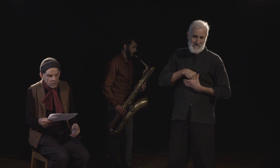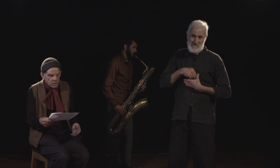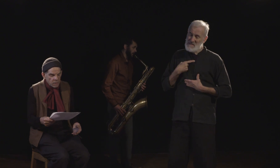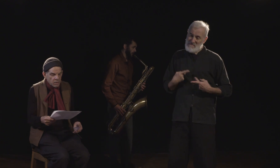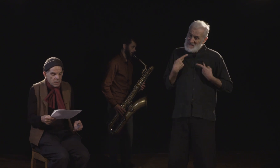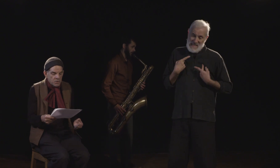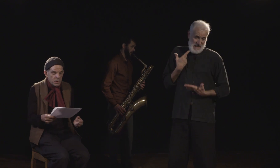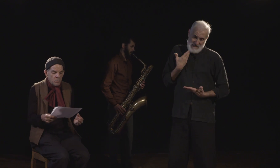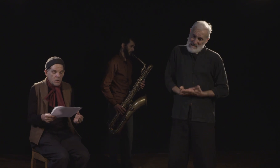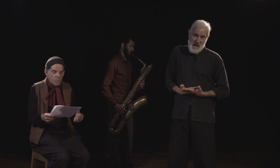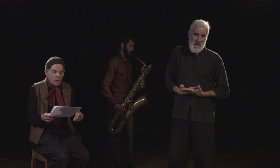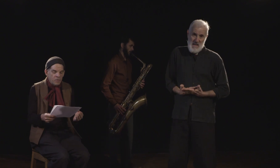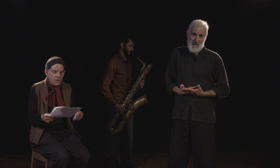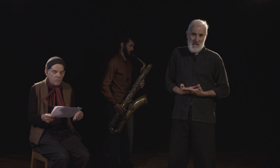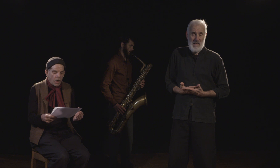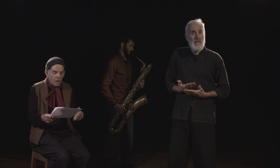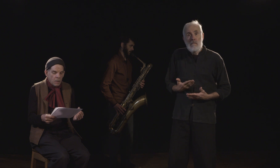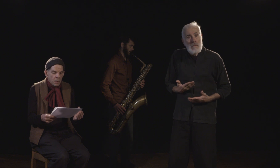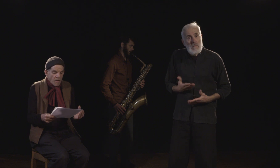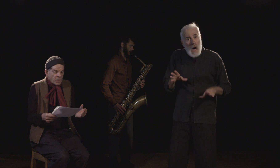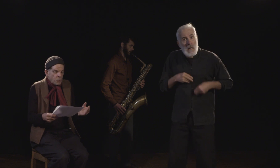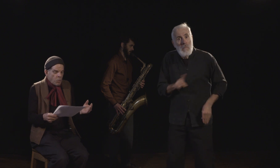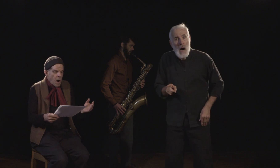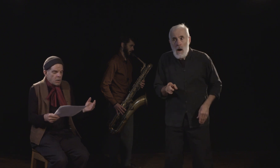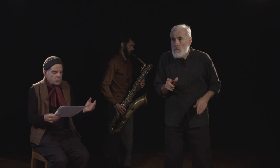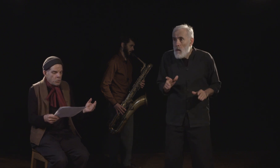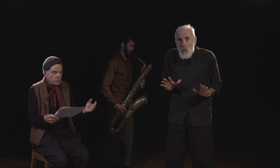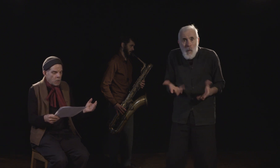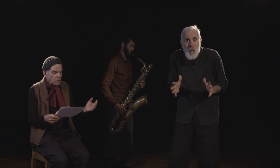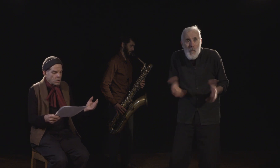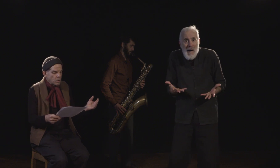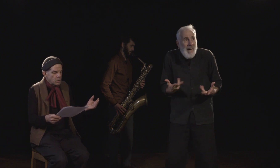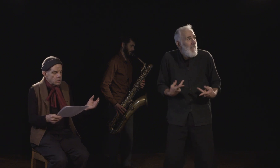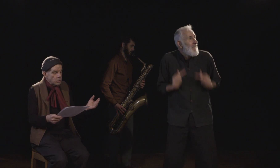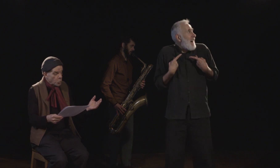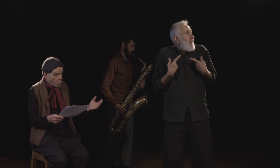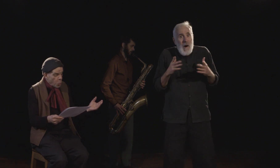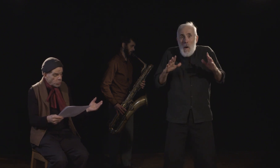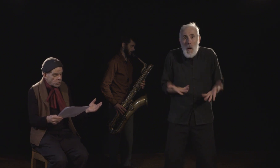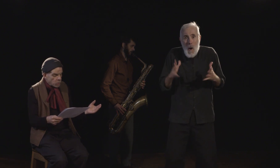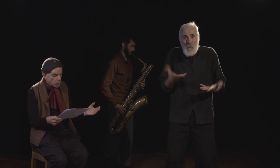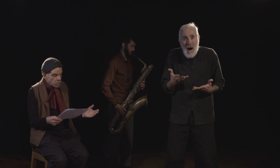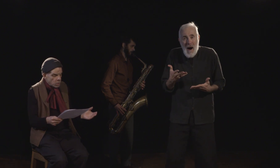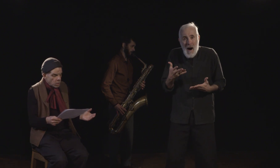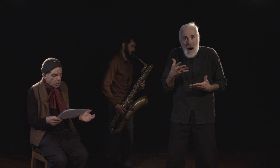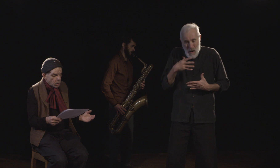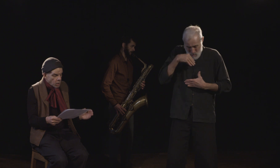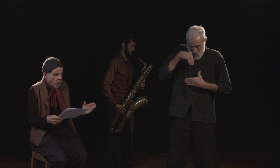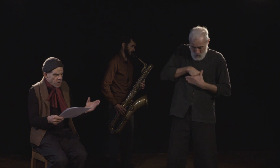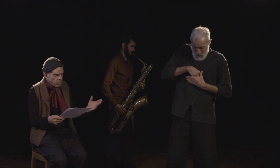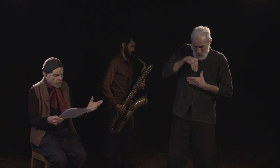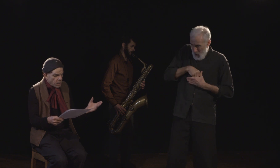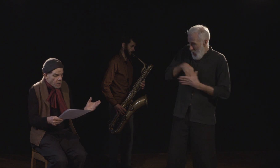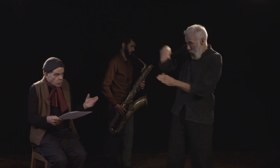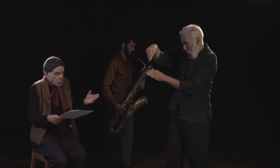avec. Sinon, comment vivre avec le noir dedans de l'autre?